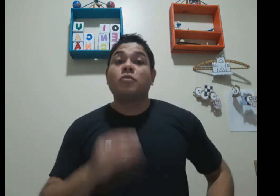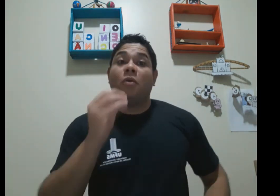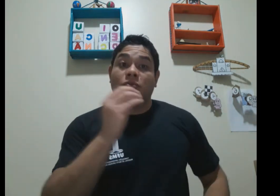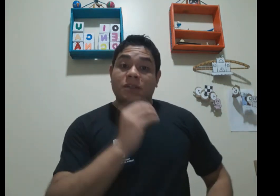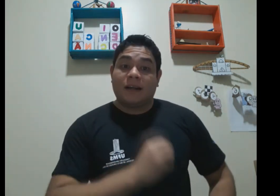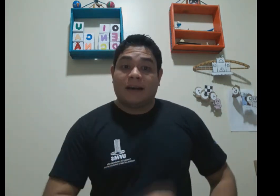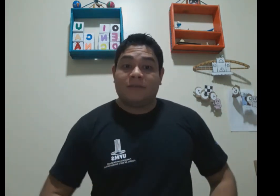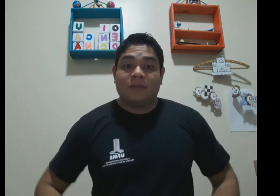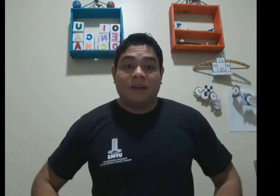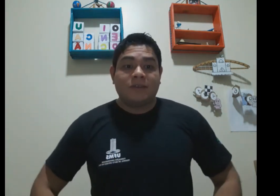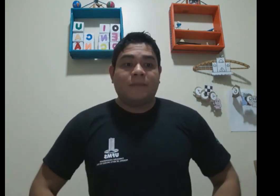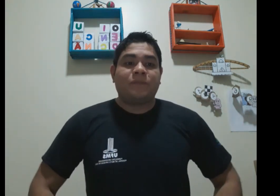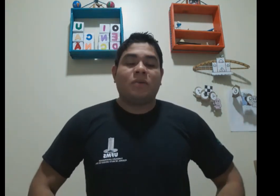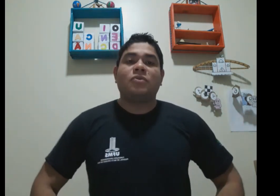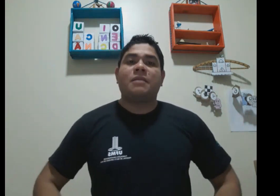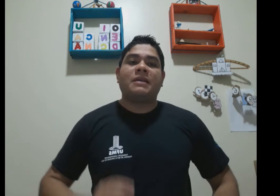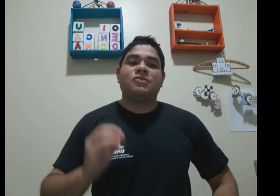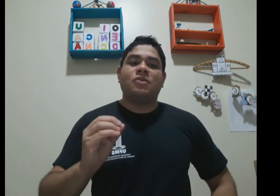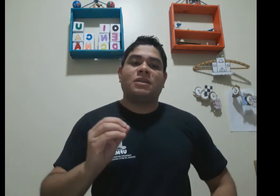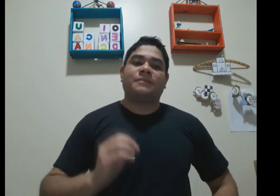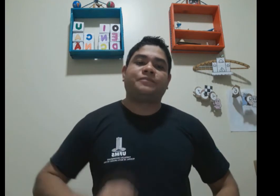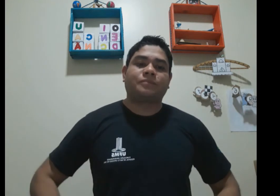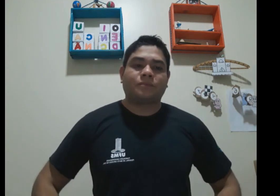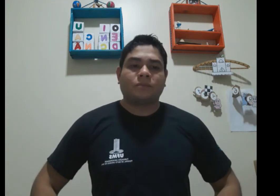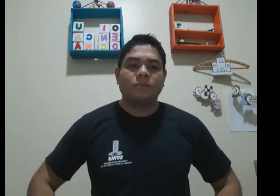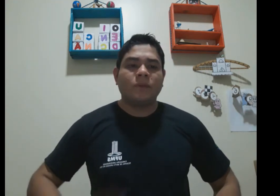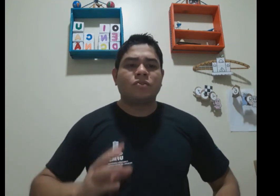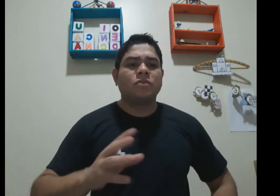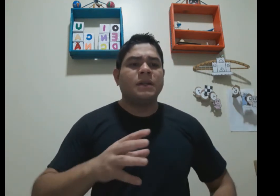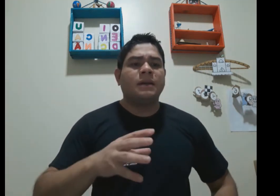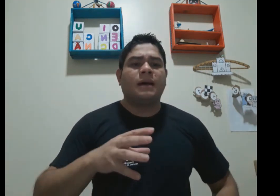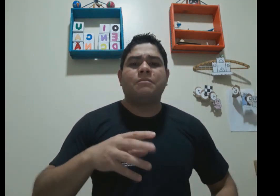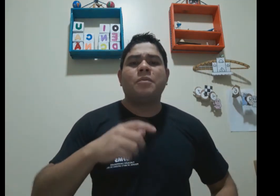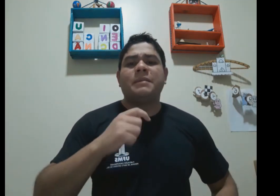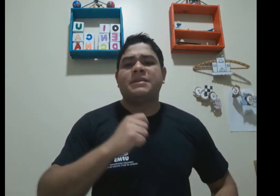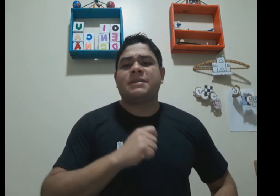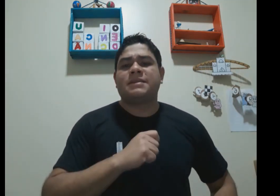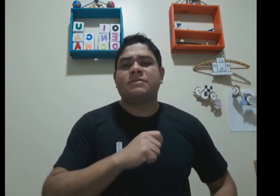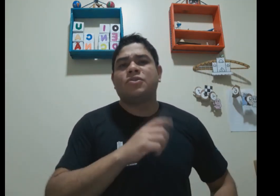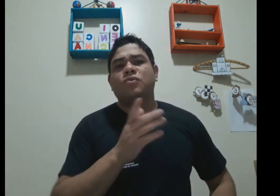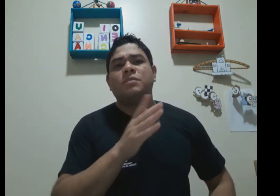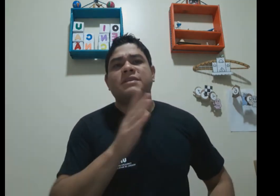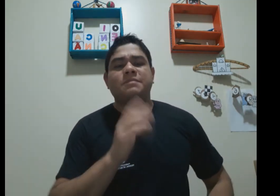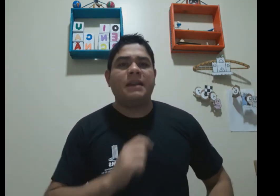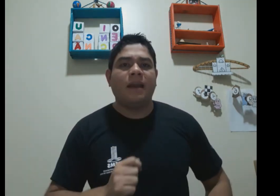ponto destacado no texto, a autora menciona sobre a problematização de algumas